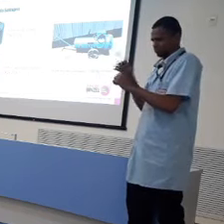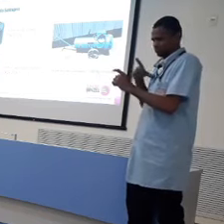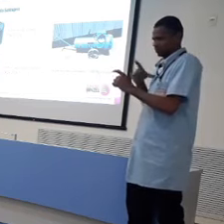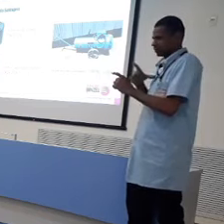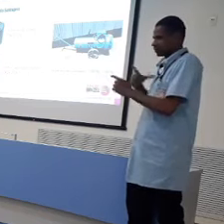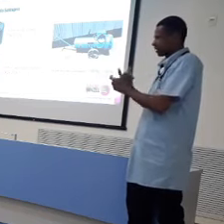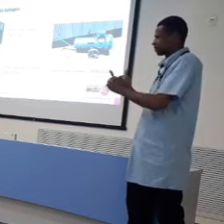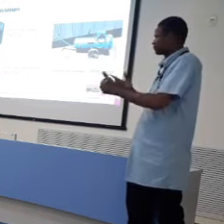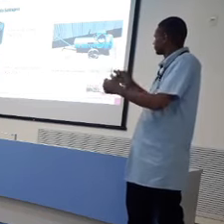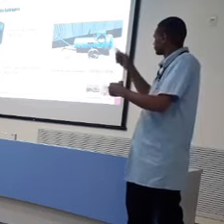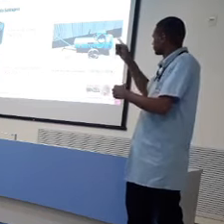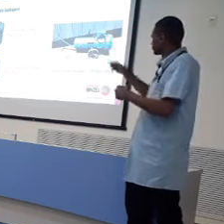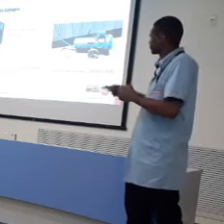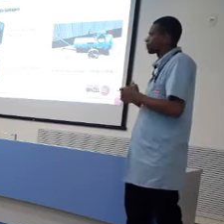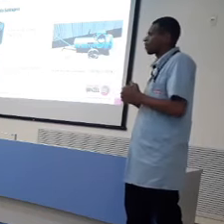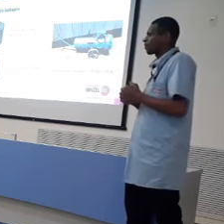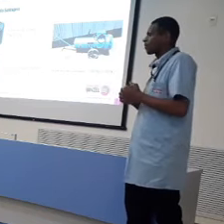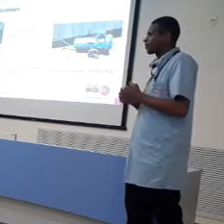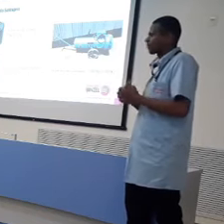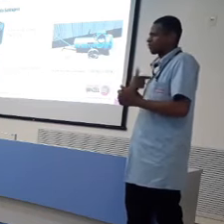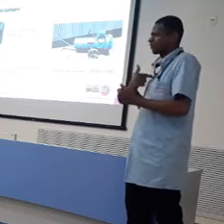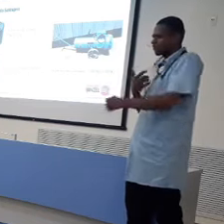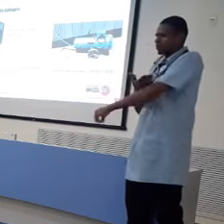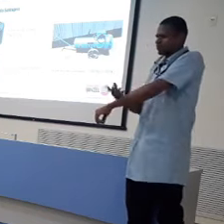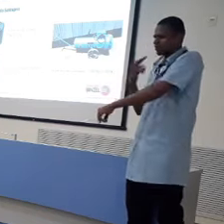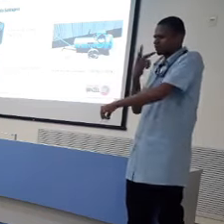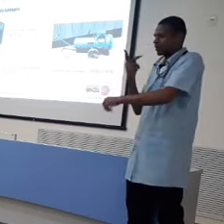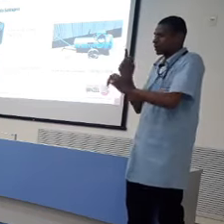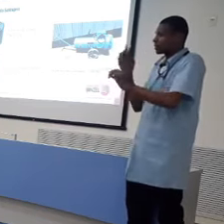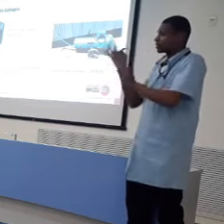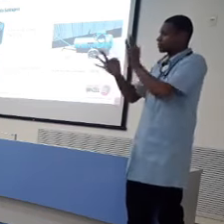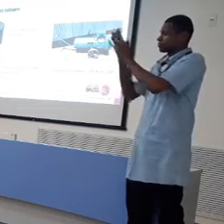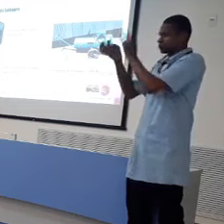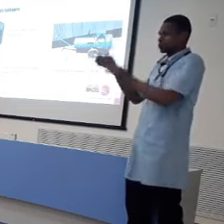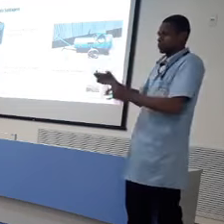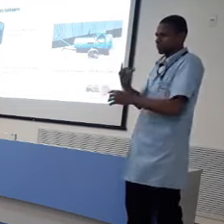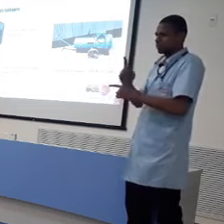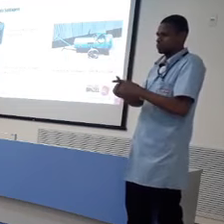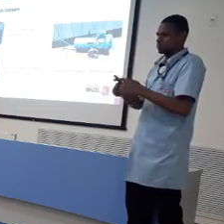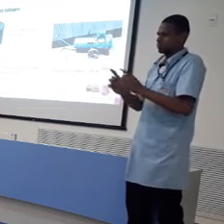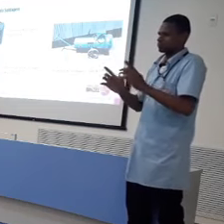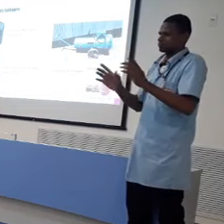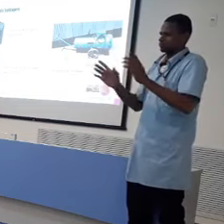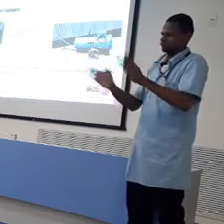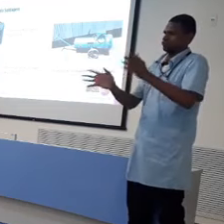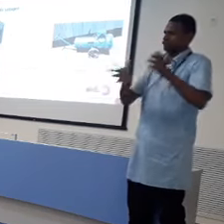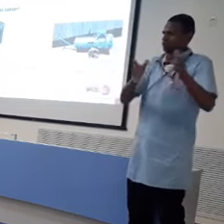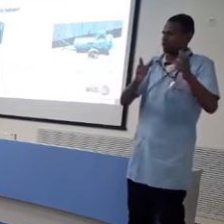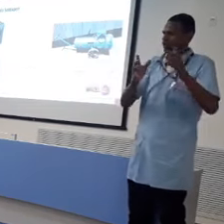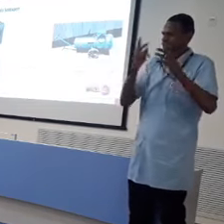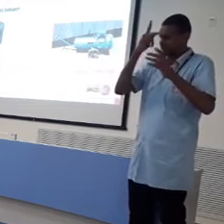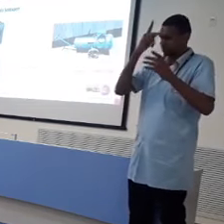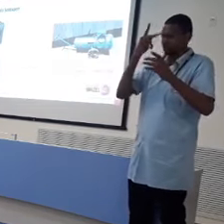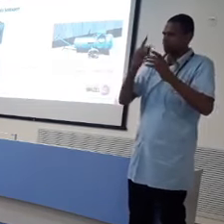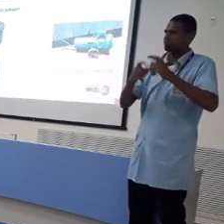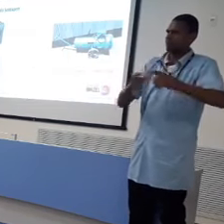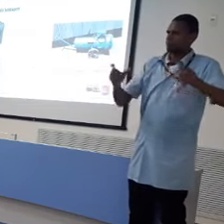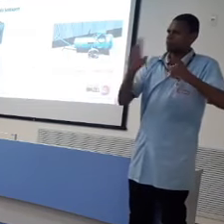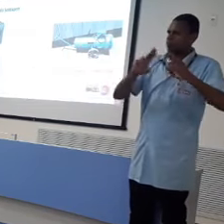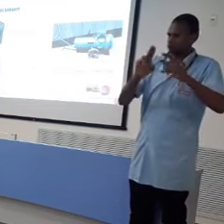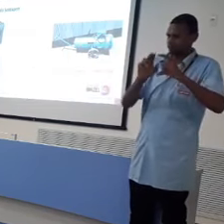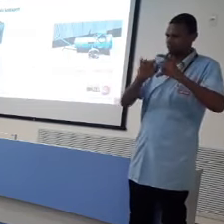verem. Eu costumo dizer que é uma tecnologia porque, né, pessoal, hoje quase todo mundo aí trabalha com inversores, né? Apesar de a gente